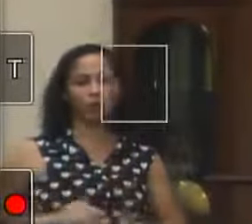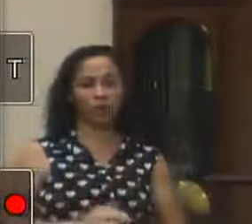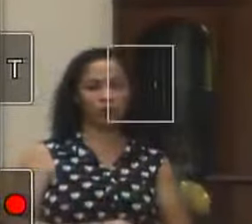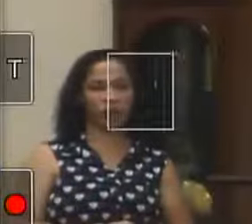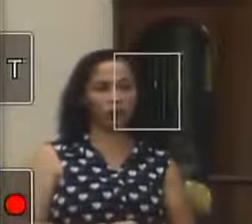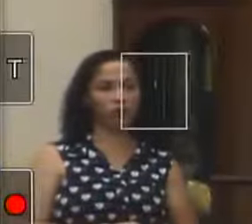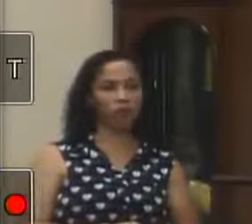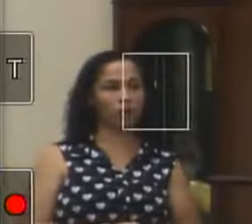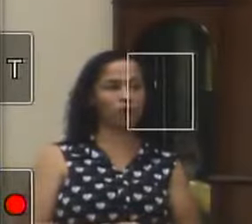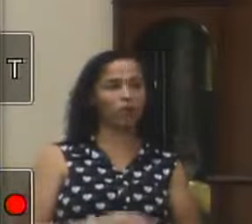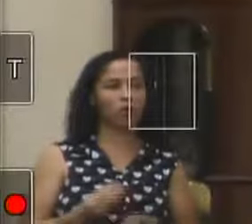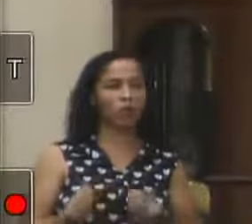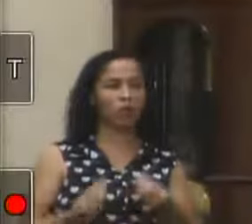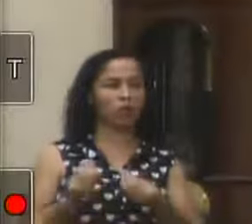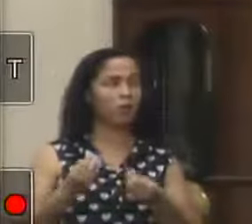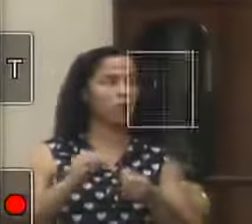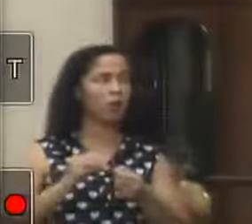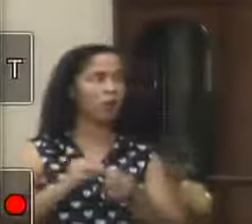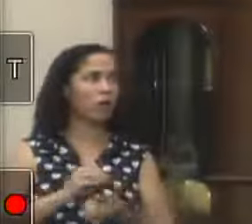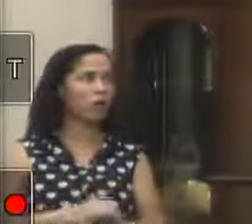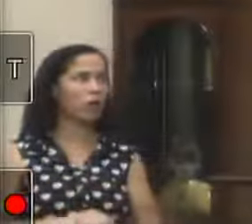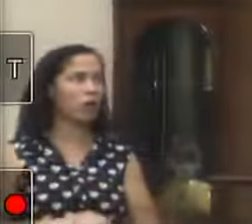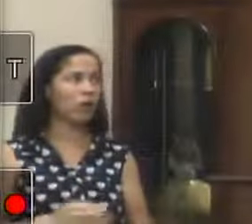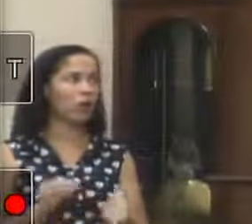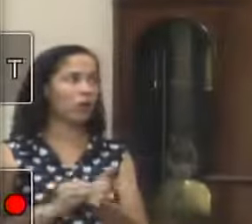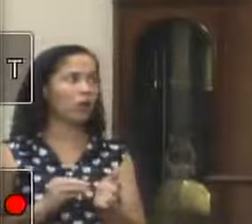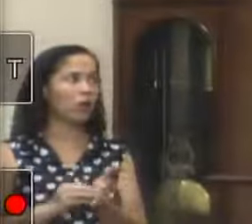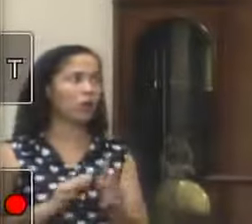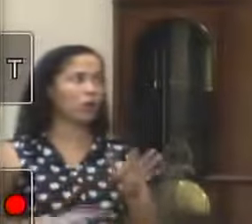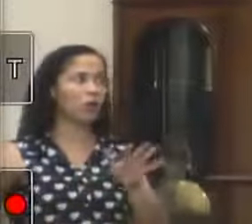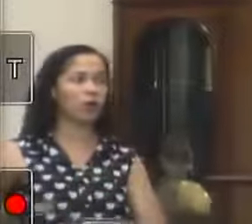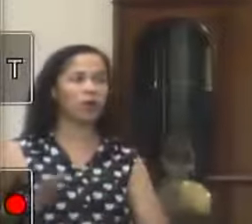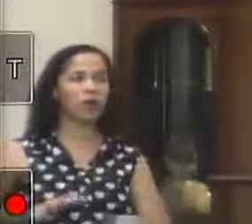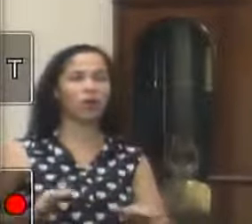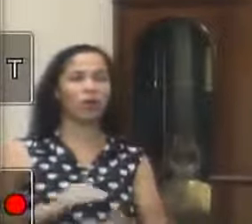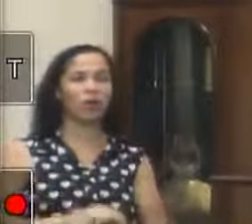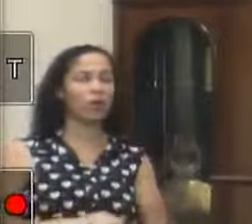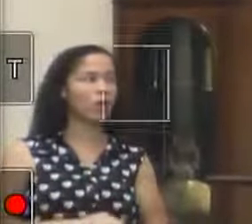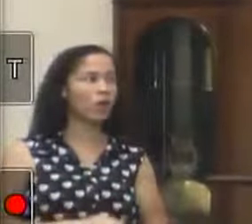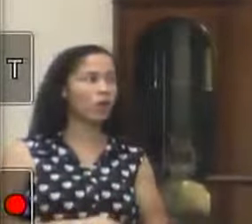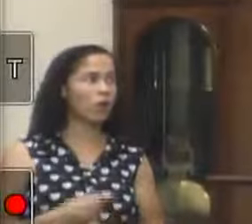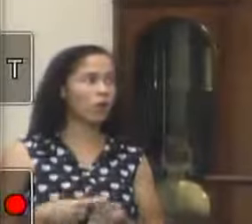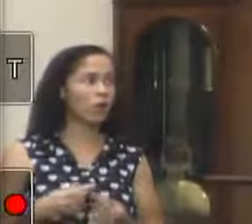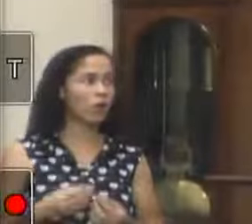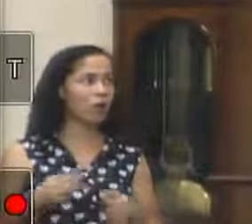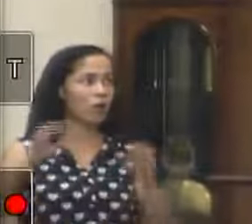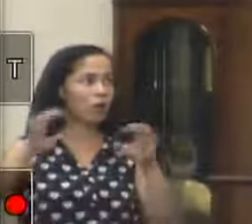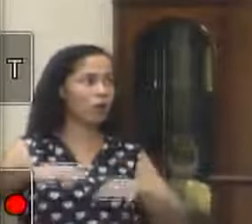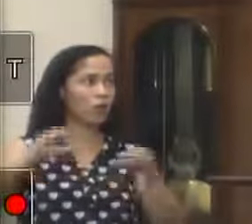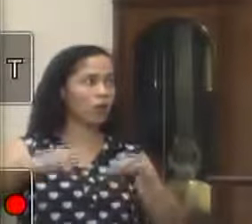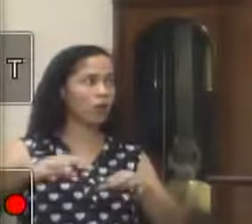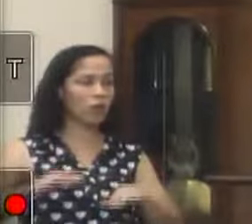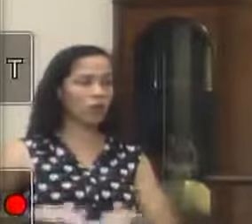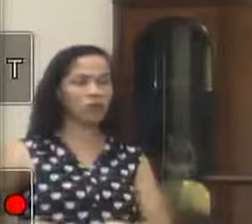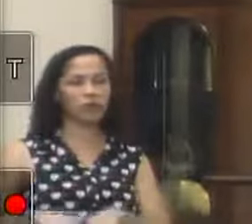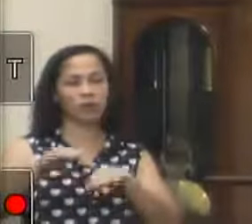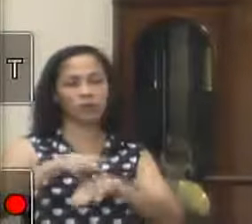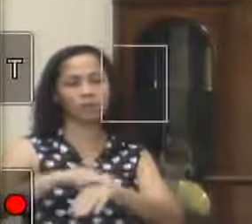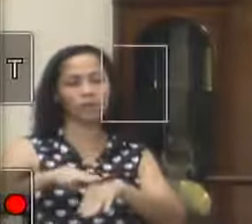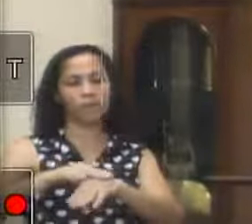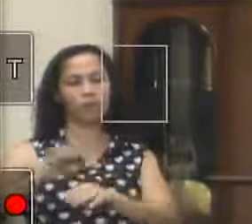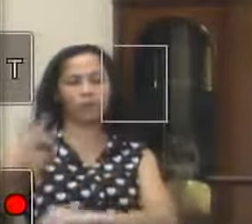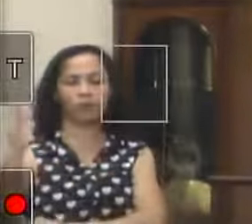assim, uma falta de cuidado tremendo. E a gente sabe que com as chuvas não tem jeito. Mato cresce,